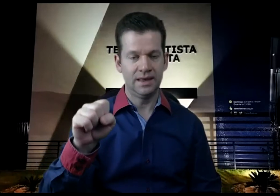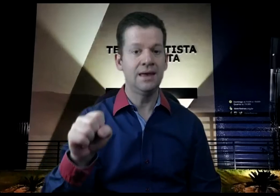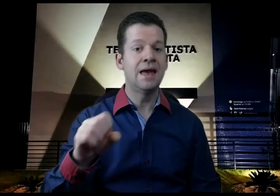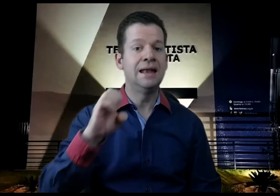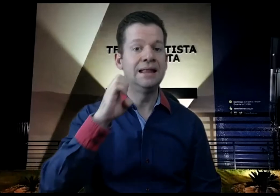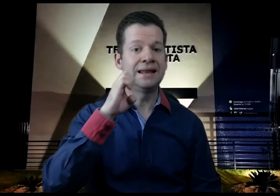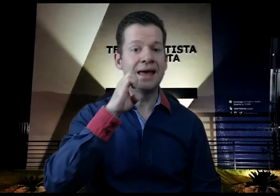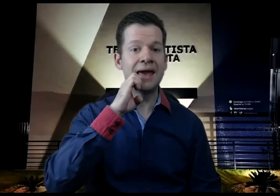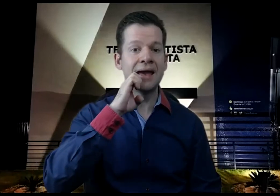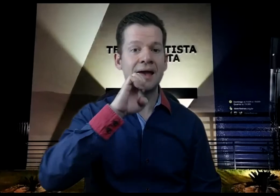Ok? Letra E.